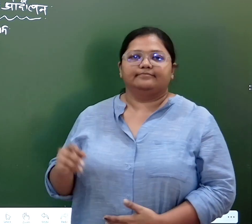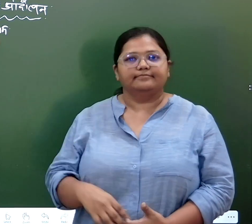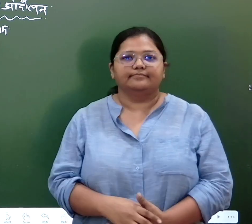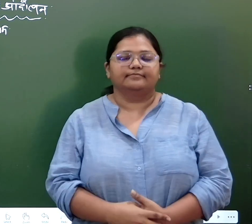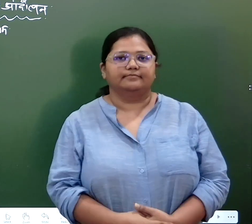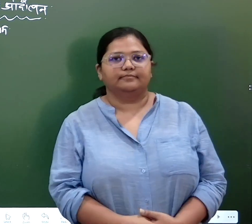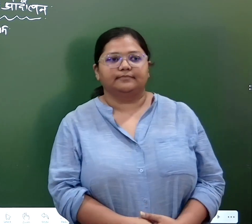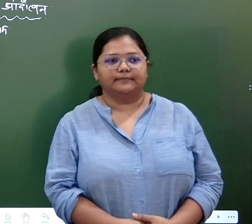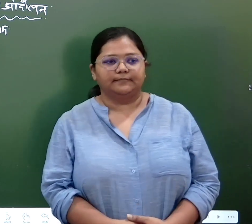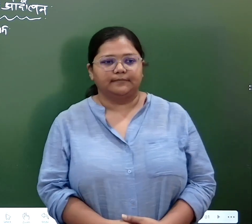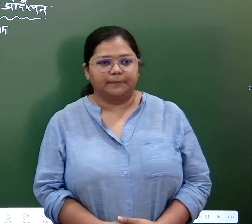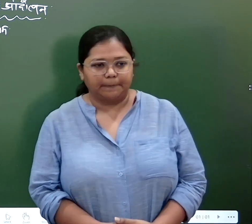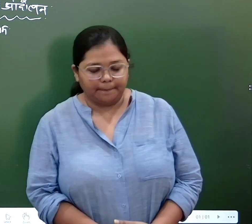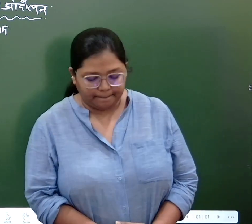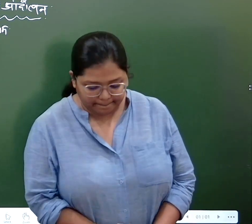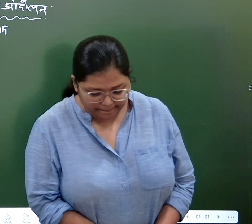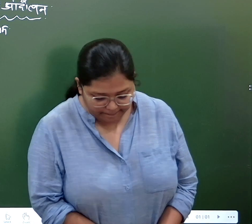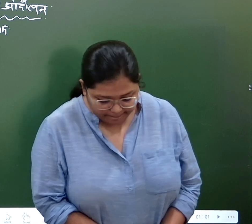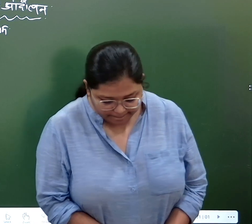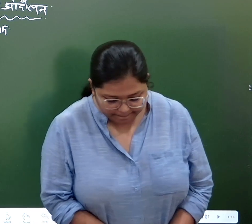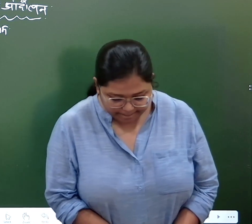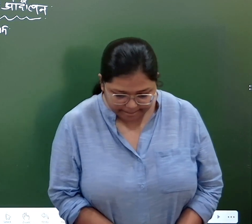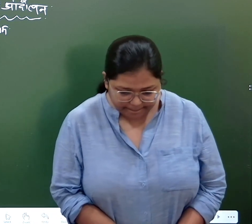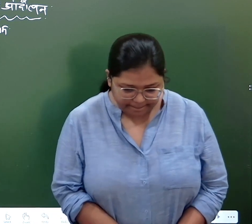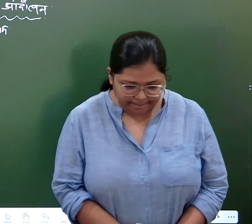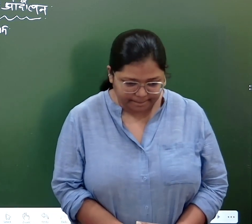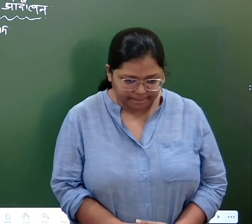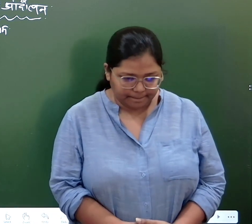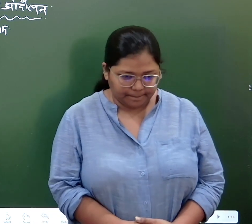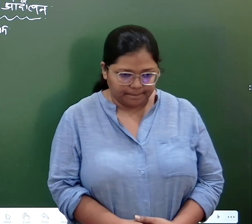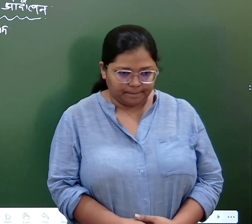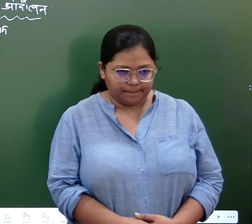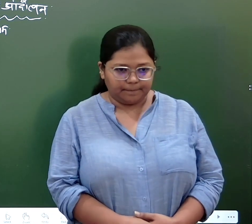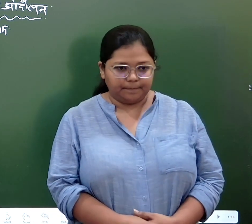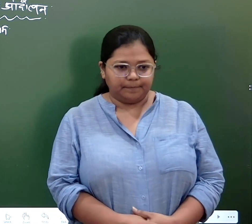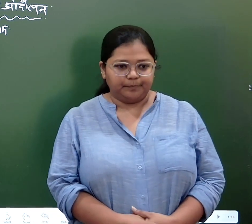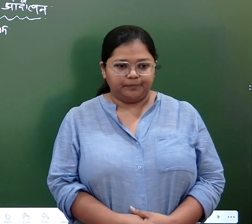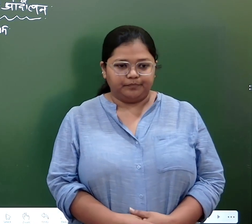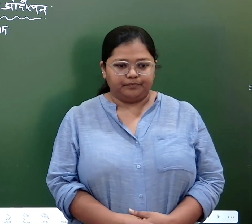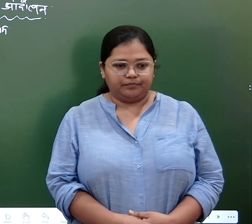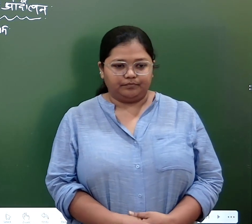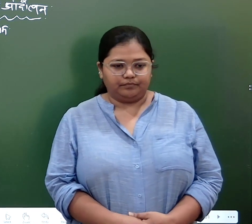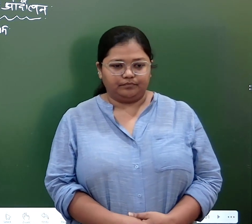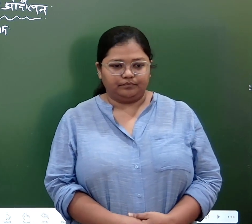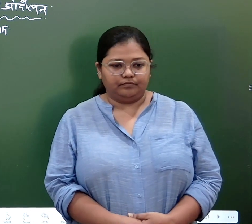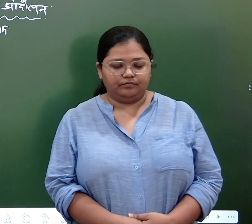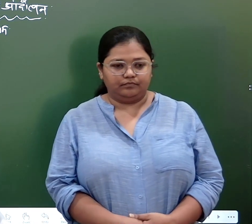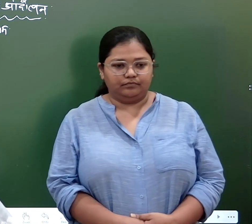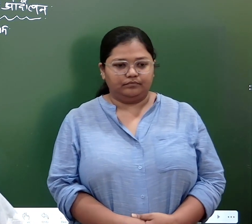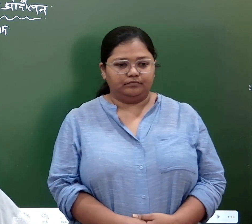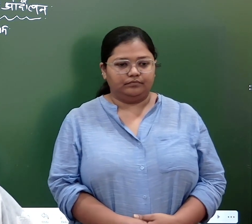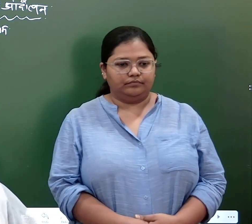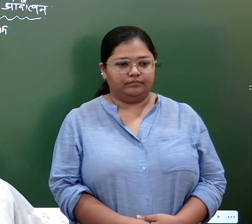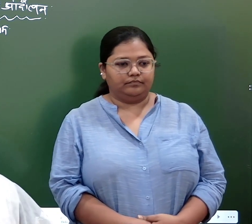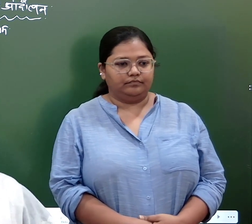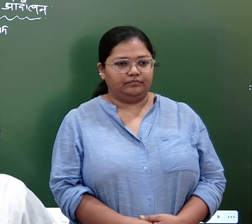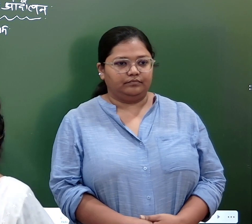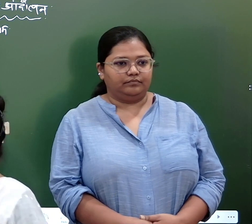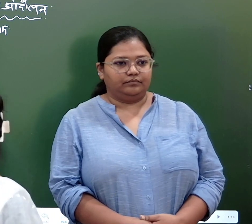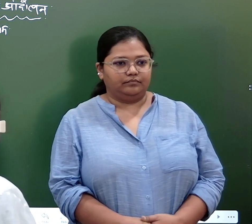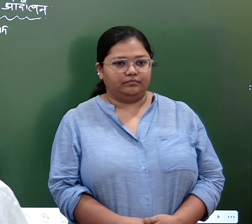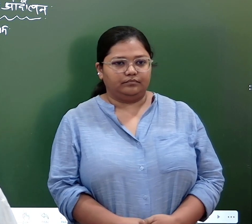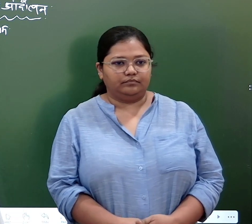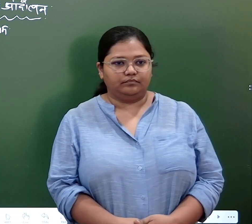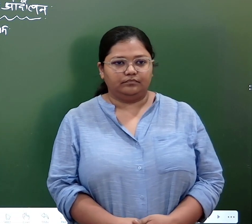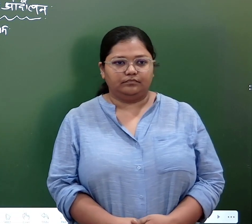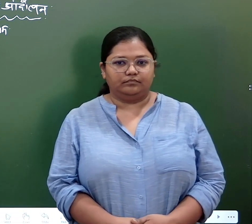होगा। ठीक है, तो ये दोनों संप्रदायों के जो संत ने अपने अपने मतों का प्रतिपादन किया, जिसकी वजह से जो